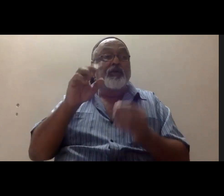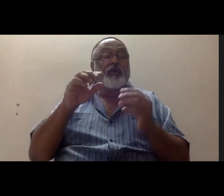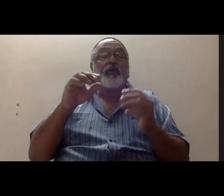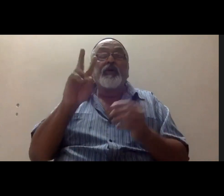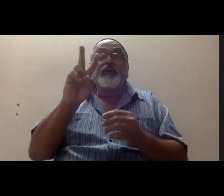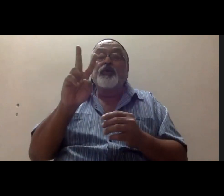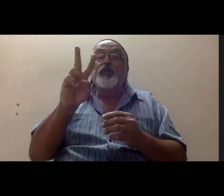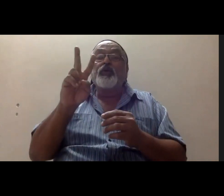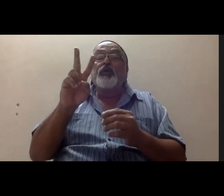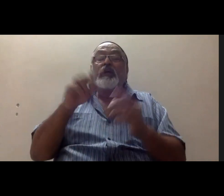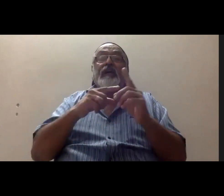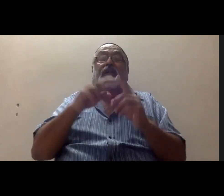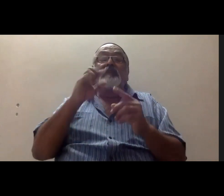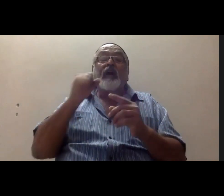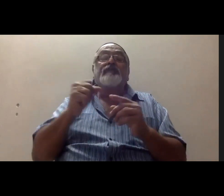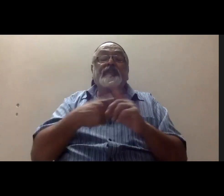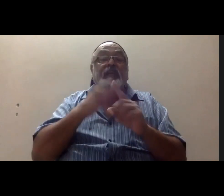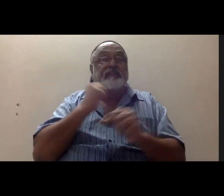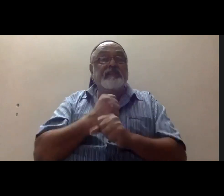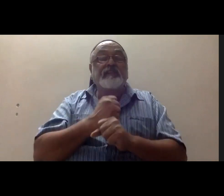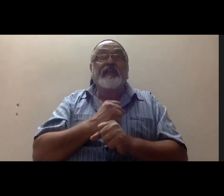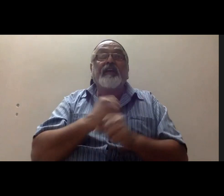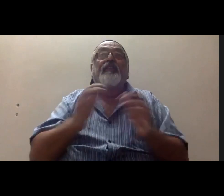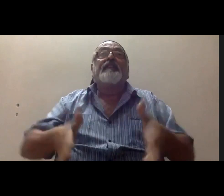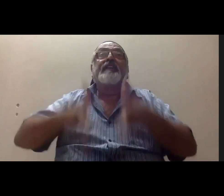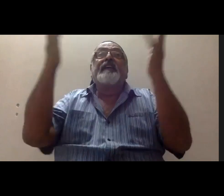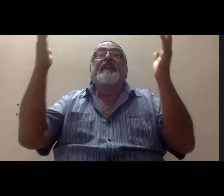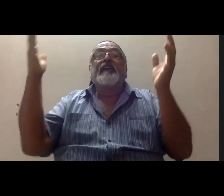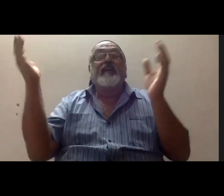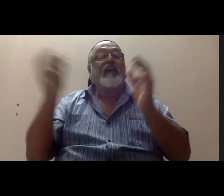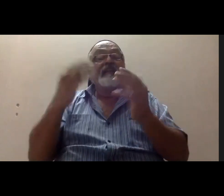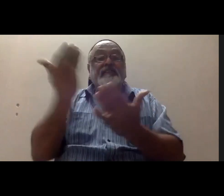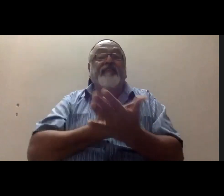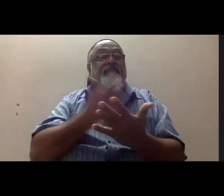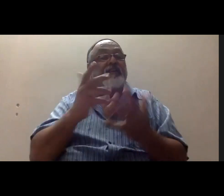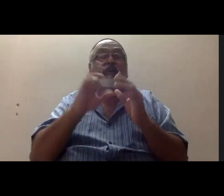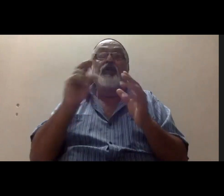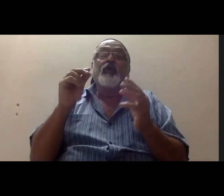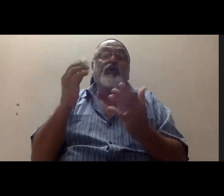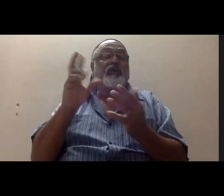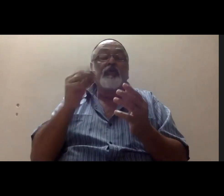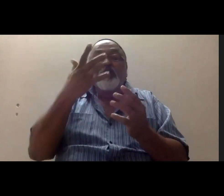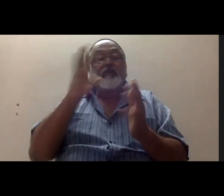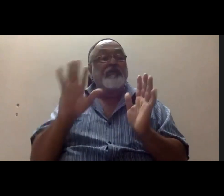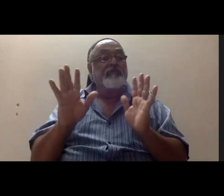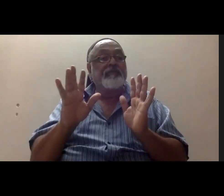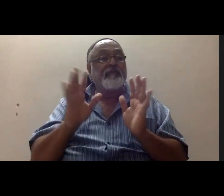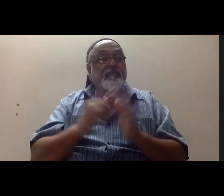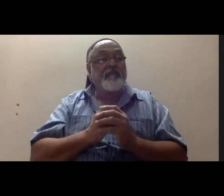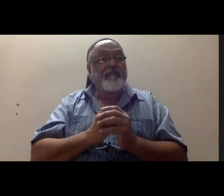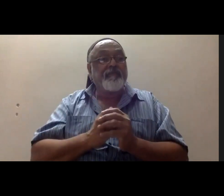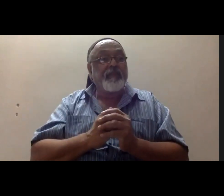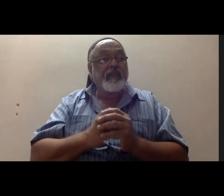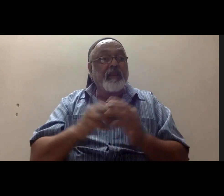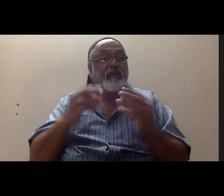डिफोरेस्टेशन का हम किया, मतलब उस उतना टन